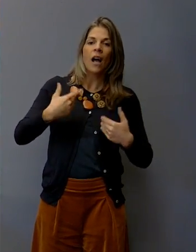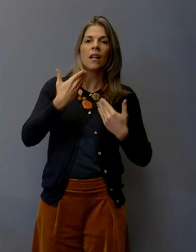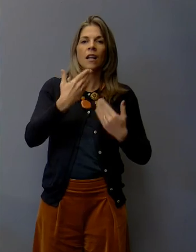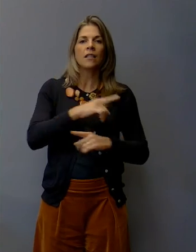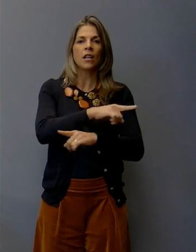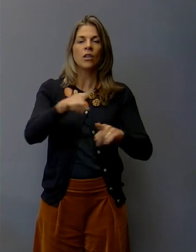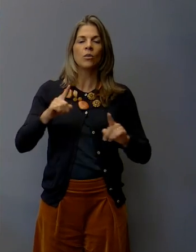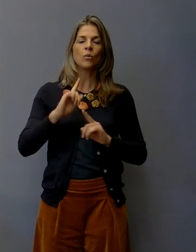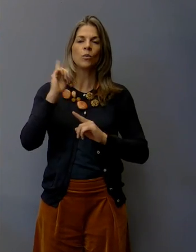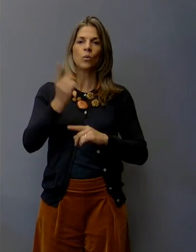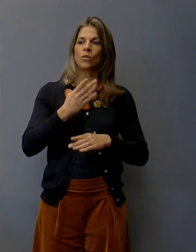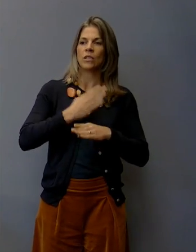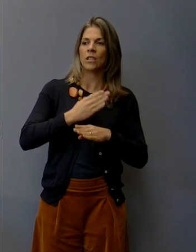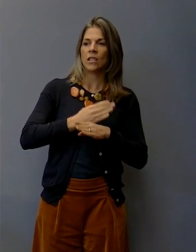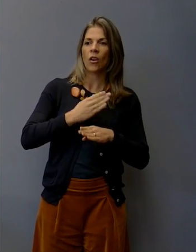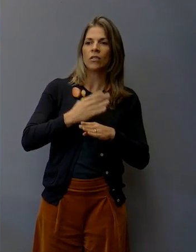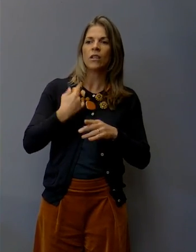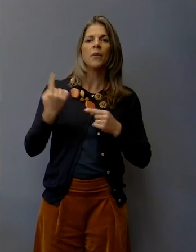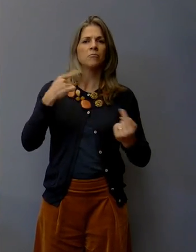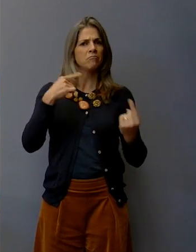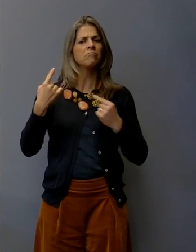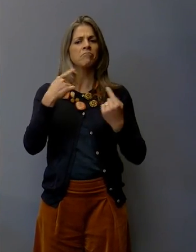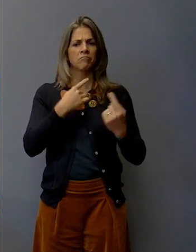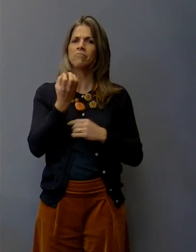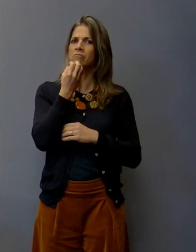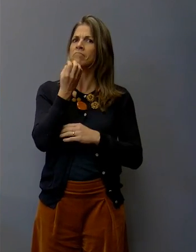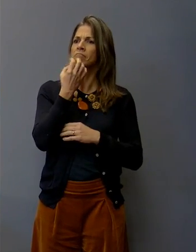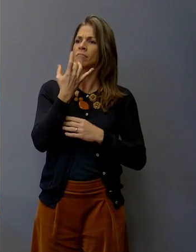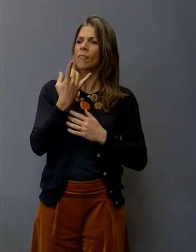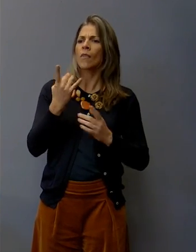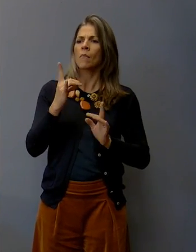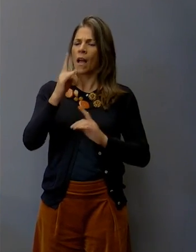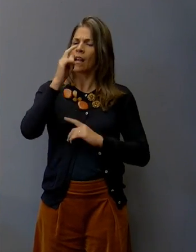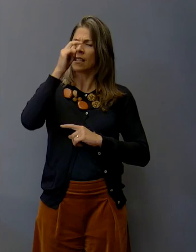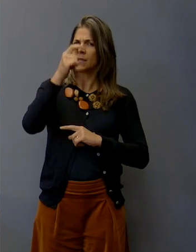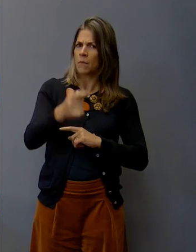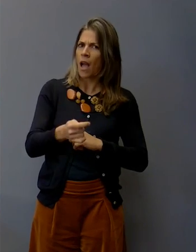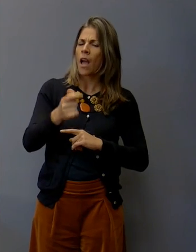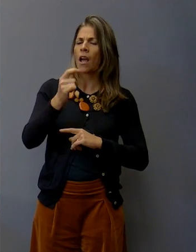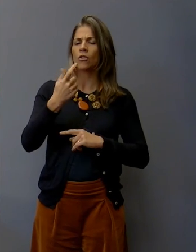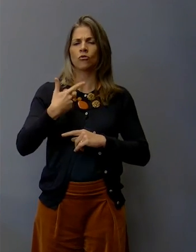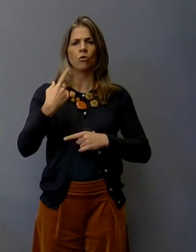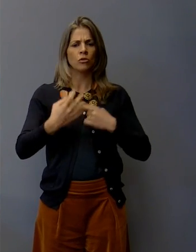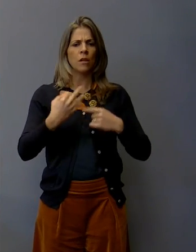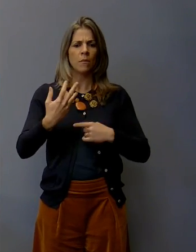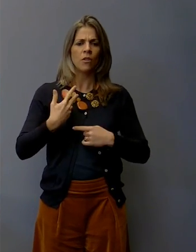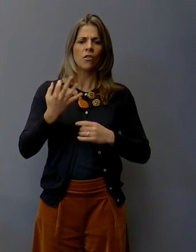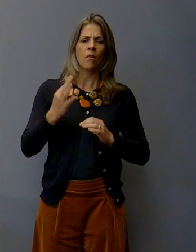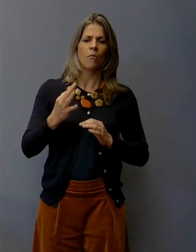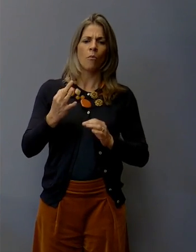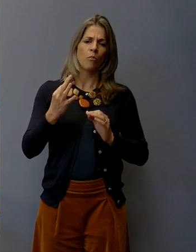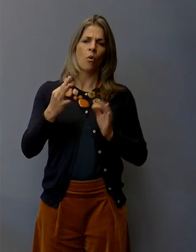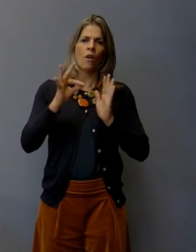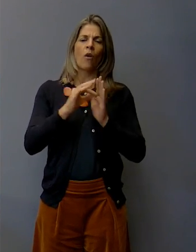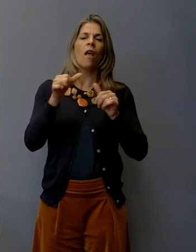per il proficuo dibattito nel rispetto di numerosi principi che regolano la vita democratica un